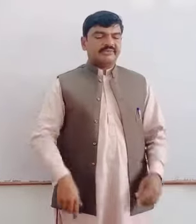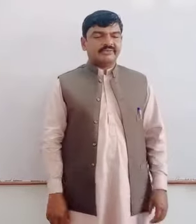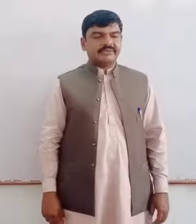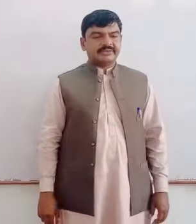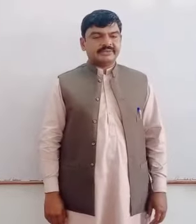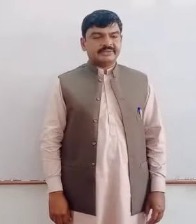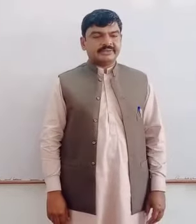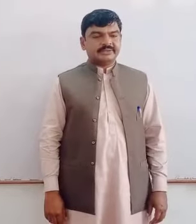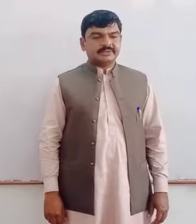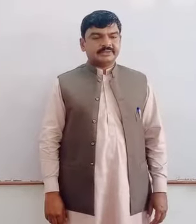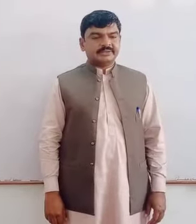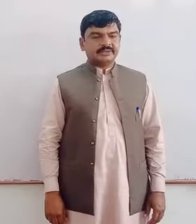तवाफ, वही,